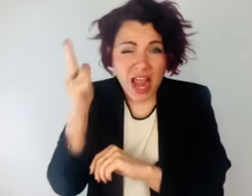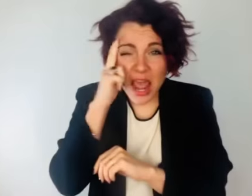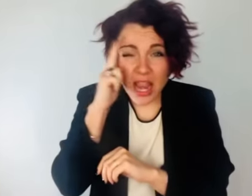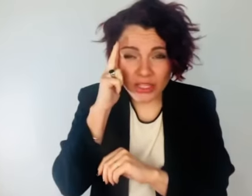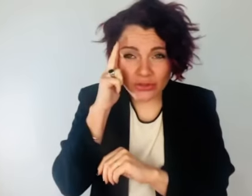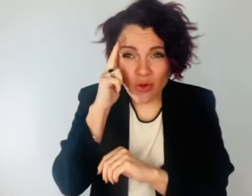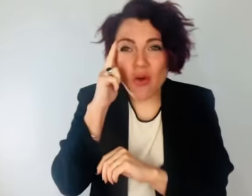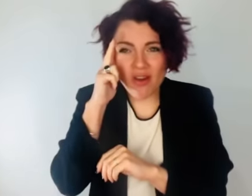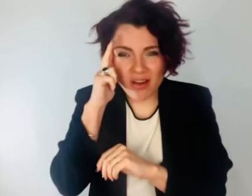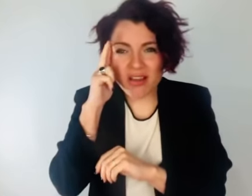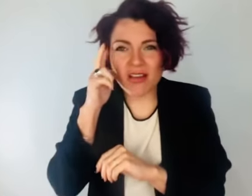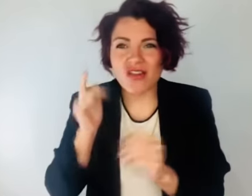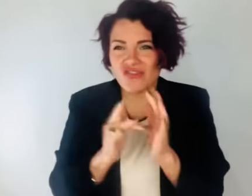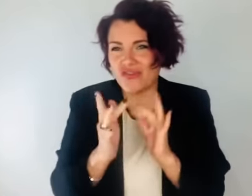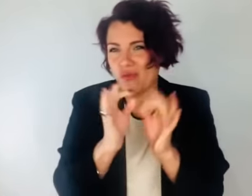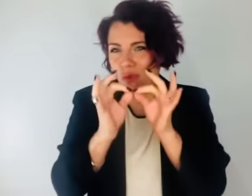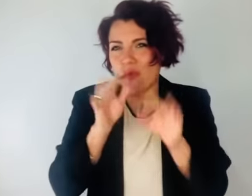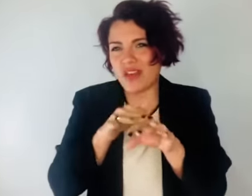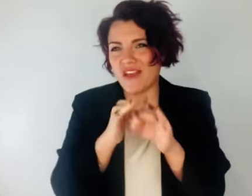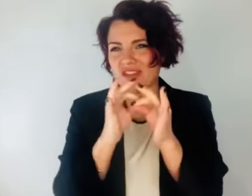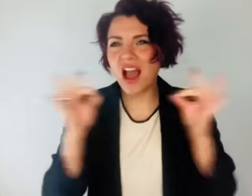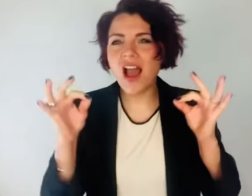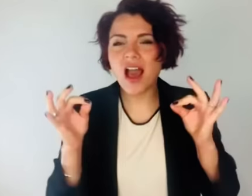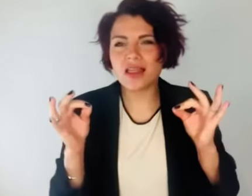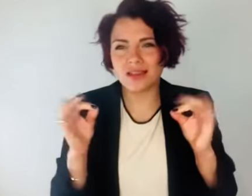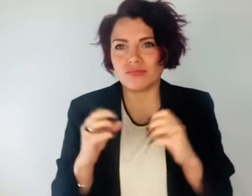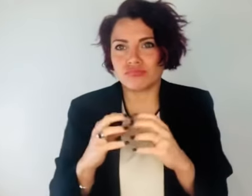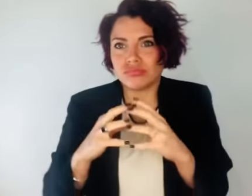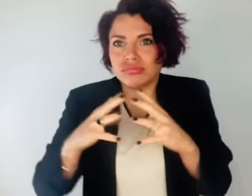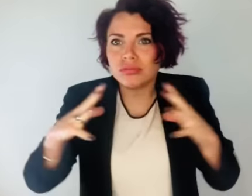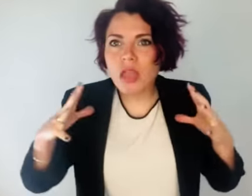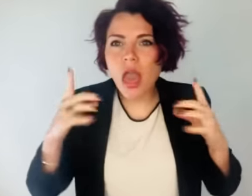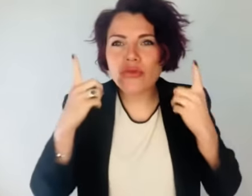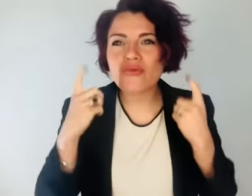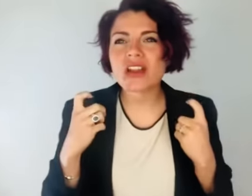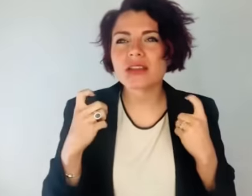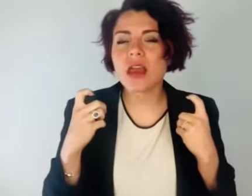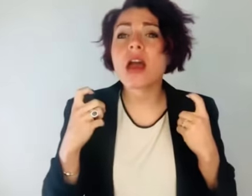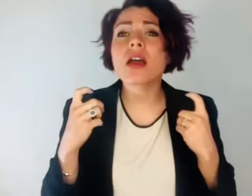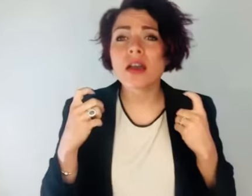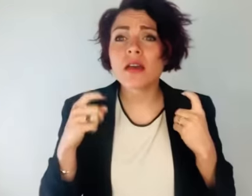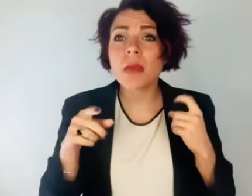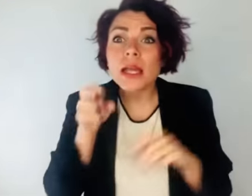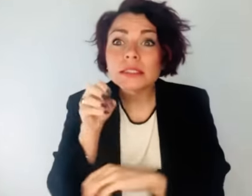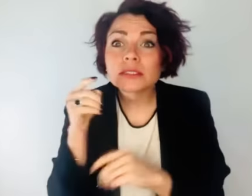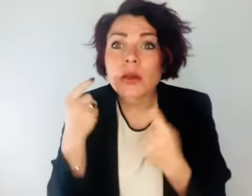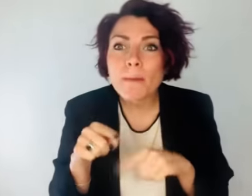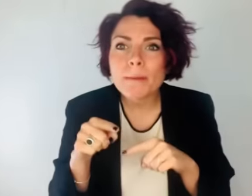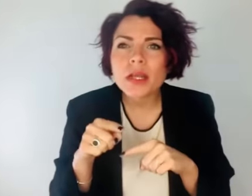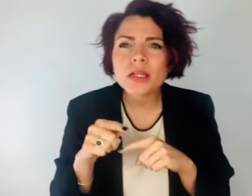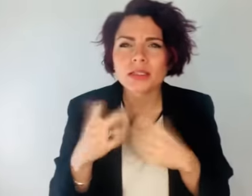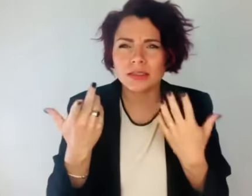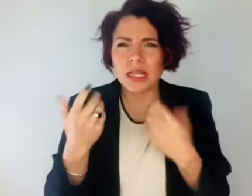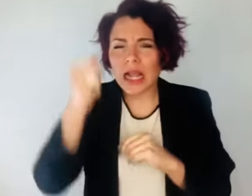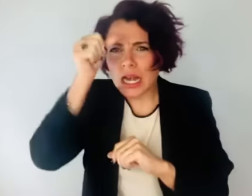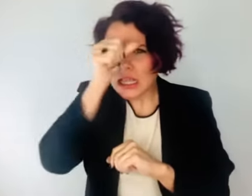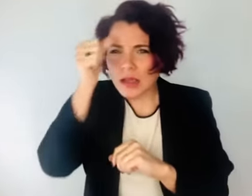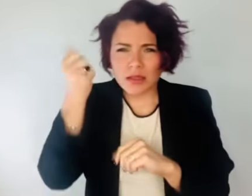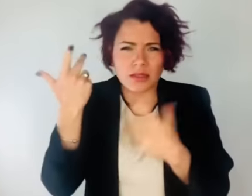perverso della religione il lievito dei farisei come lo chiama gesù ha talmente inquinato la spiritualità cristiana